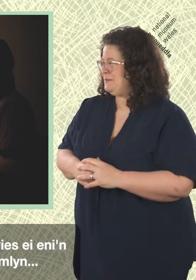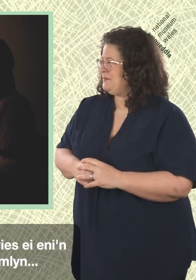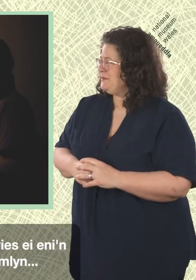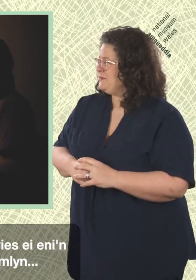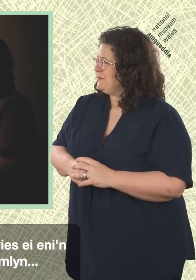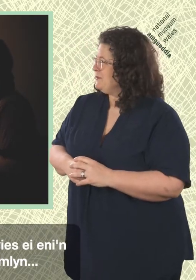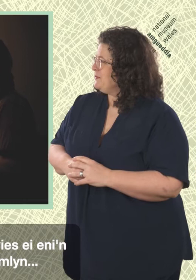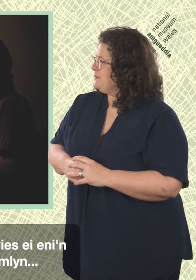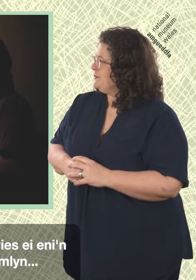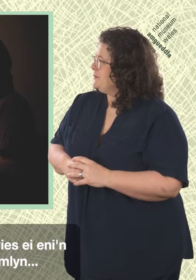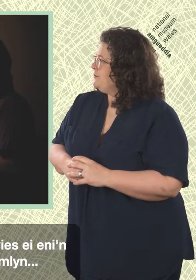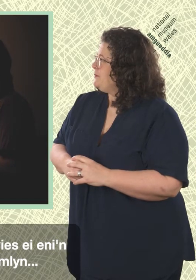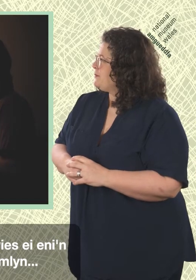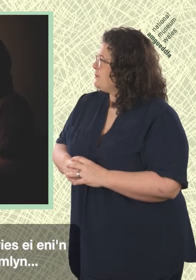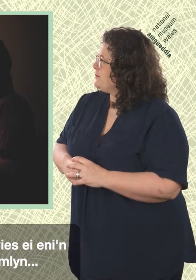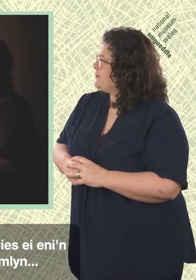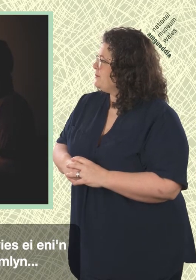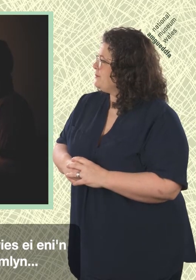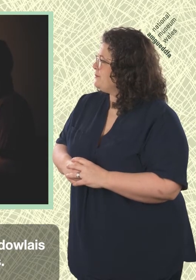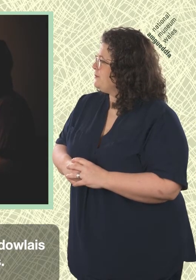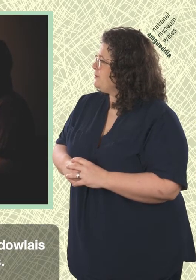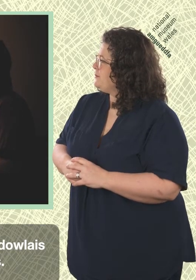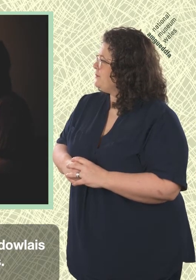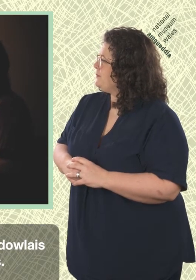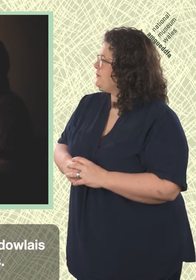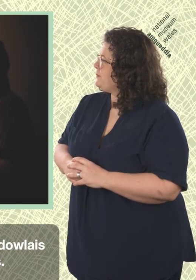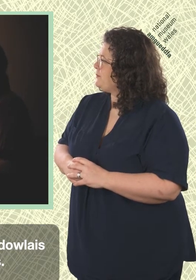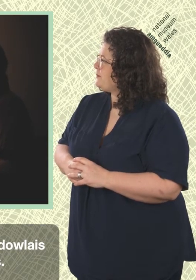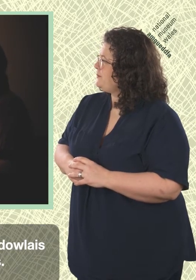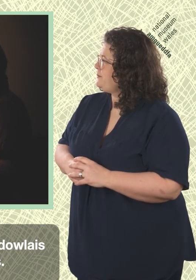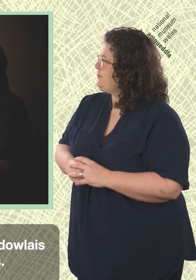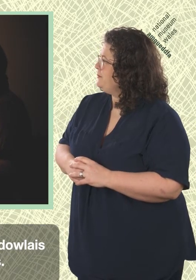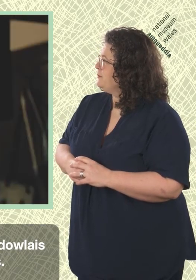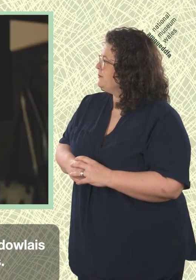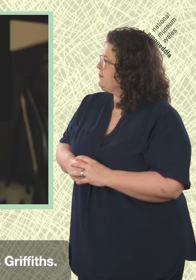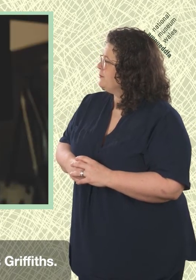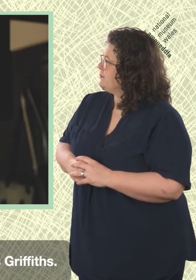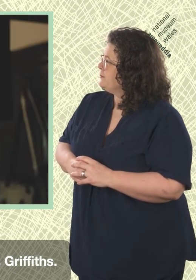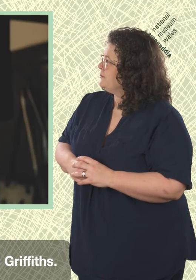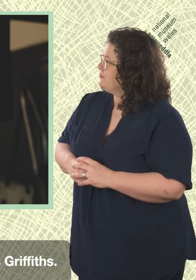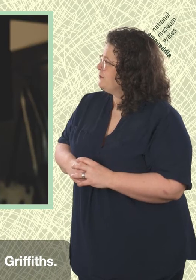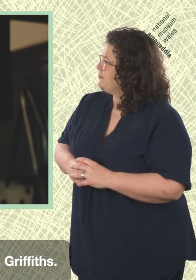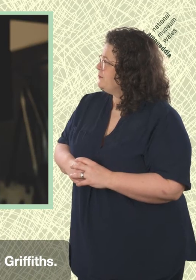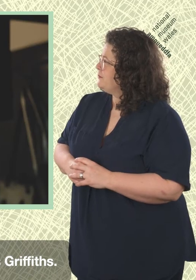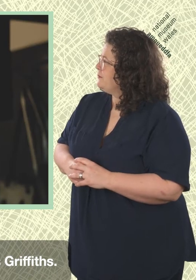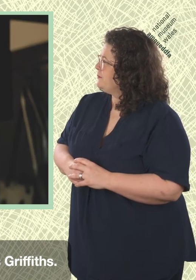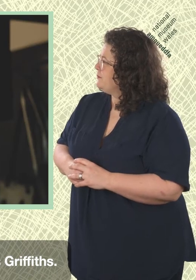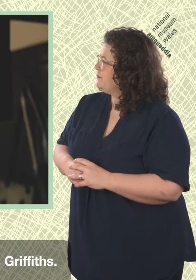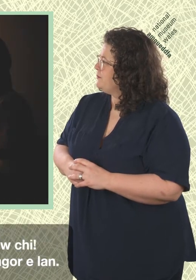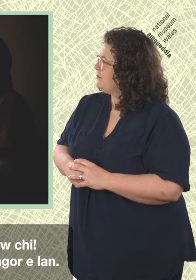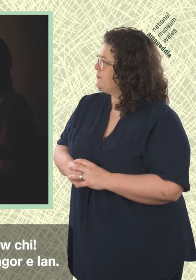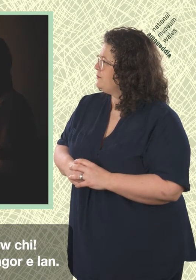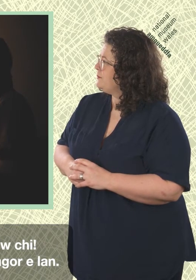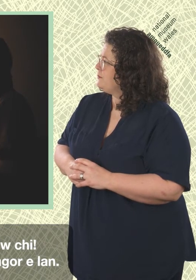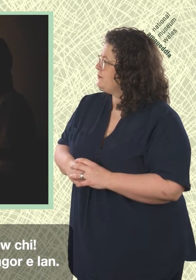thad, Emlyn Davies, ei enni'n Hastell Newydd Emlyn, ond symudiodd ei Dowlais i agor y busnes. Wel, diolch yn fawr, Mrs Griffiths. Na i